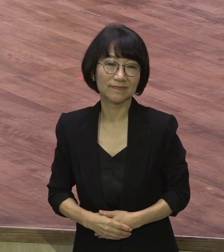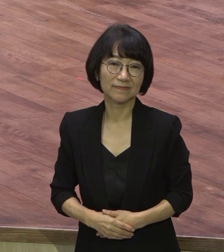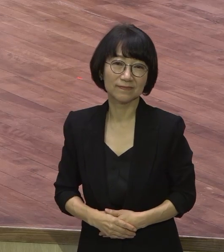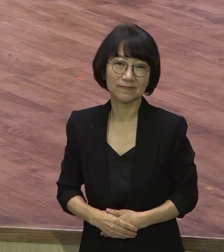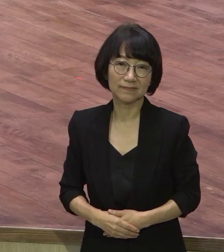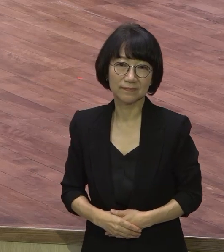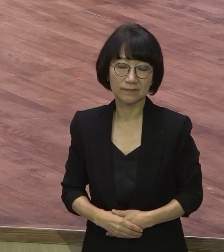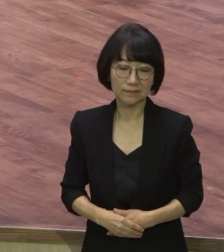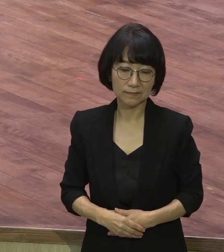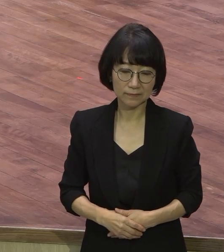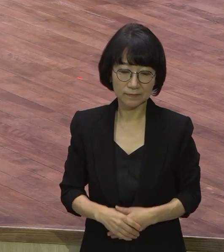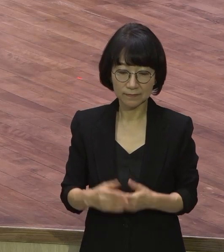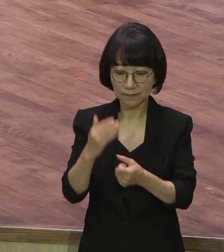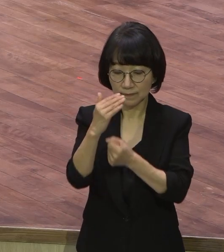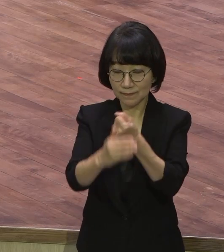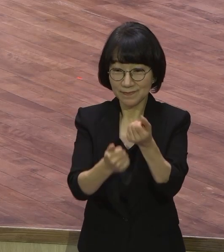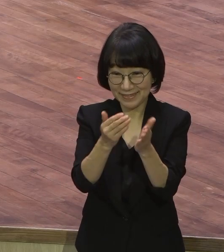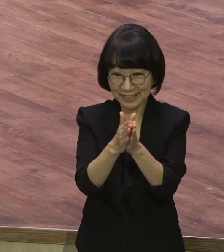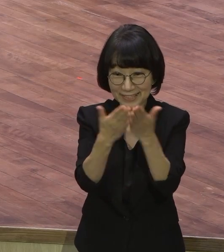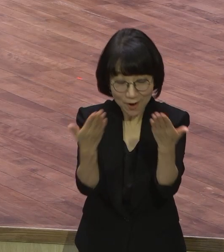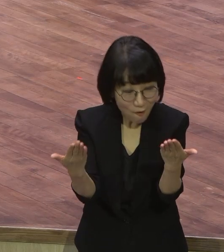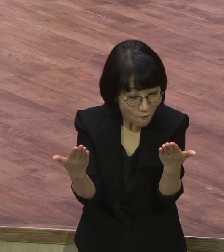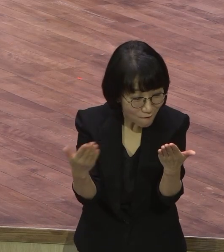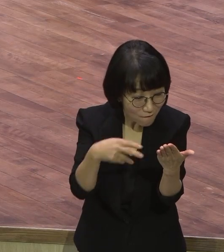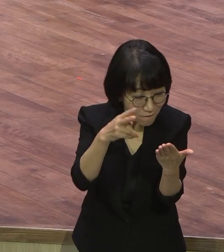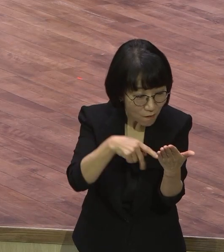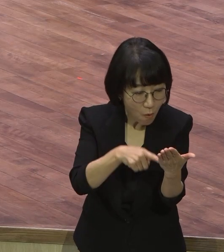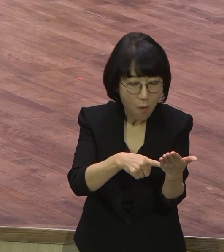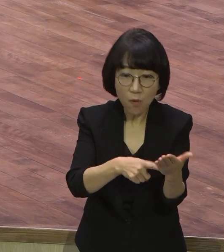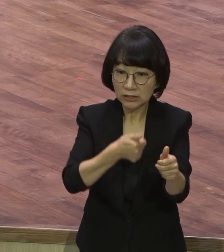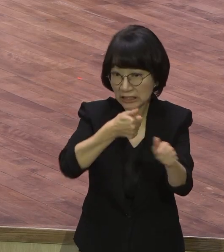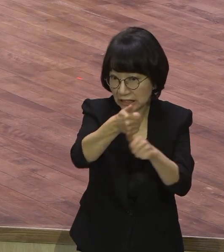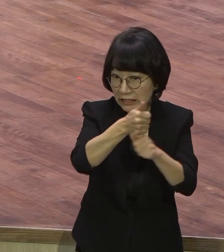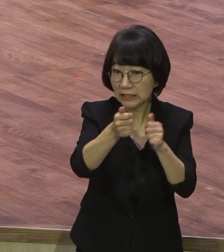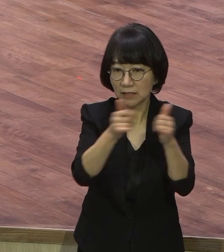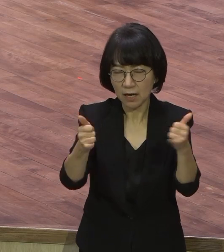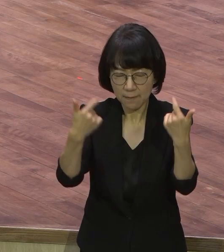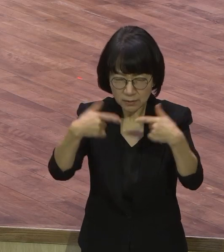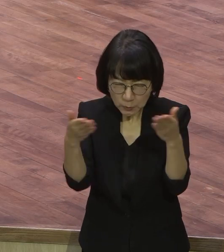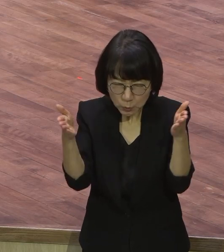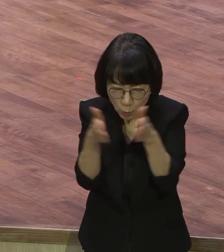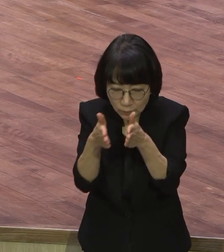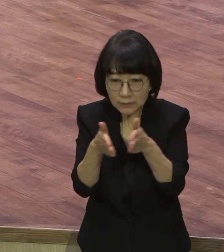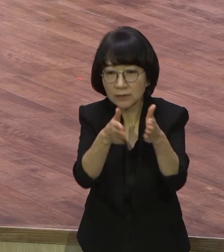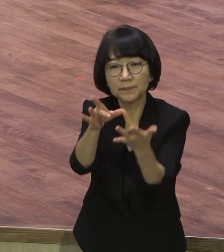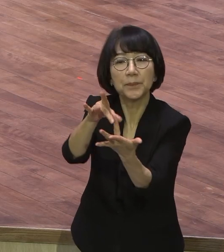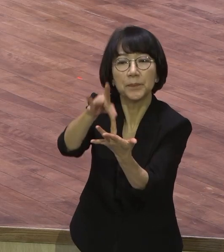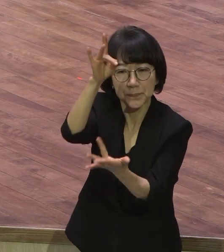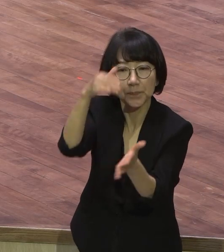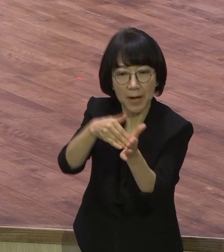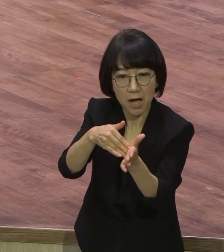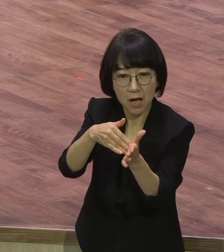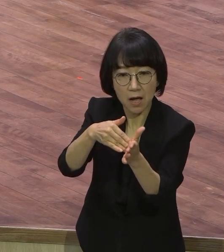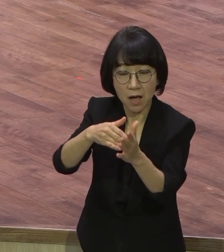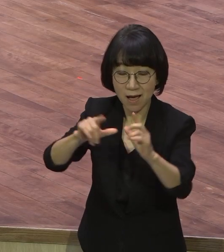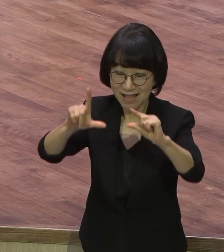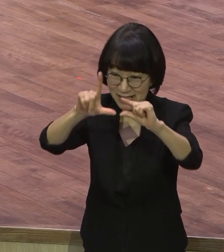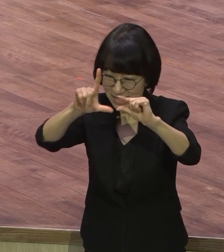진짜로 승리했던 사람은 넓은 길을 선택하지 않았어요. 많은